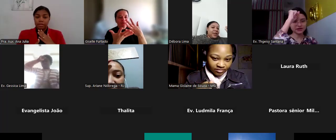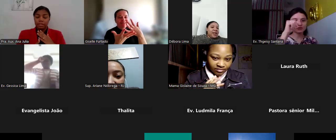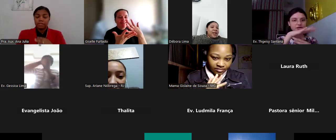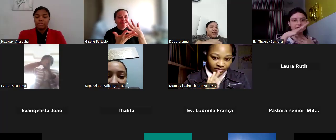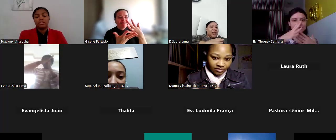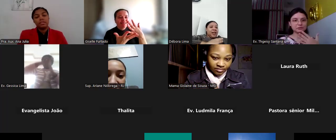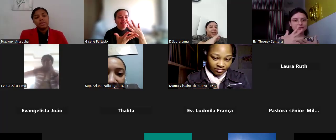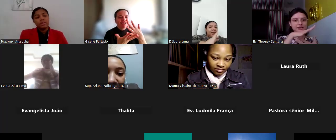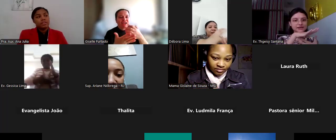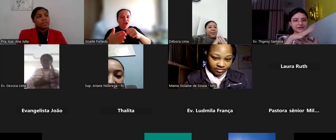Libras,